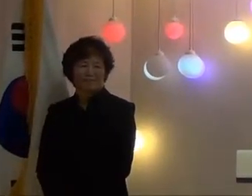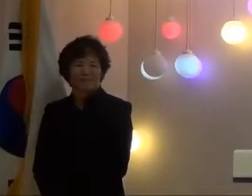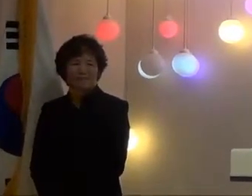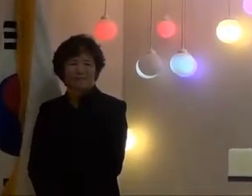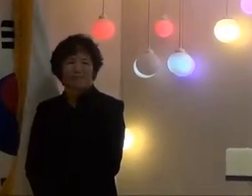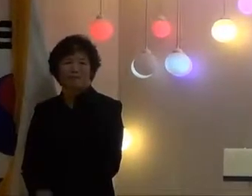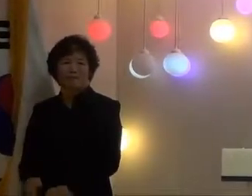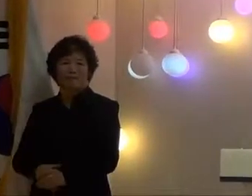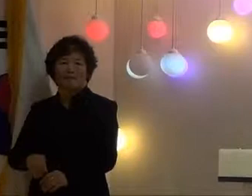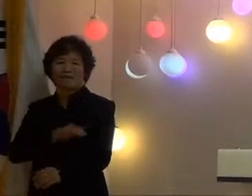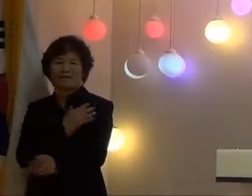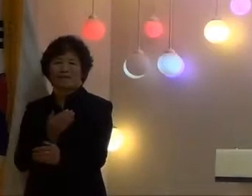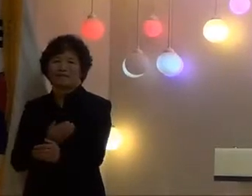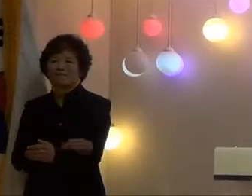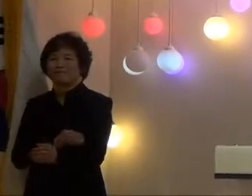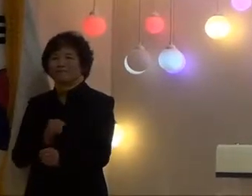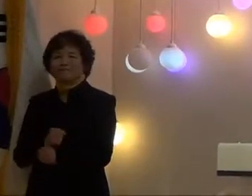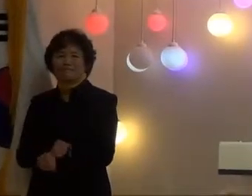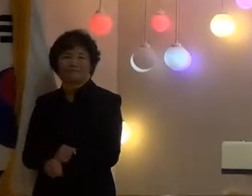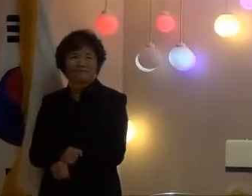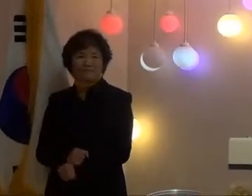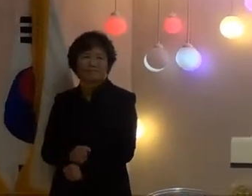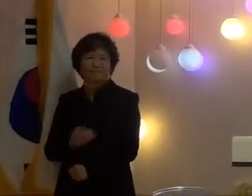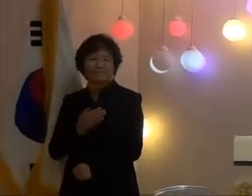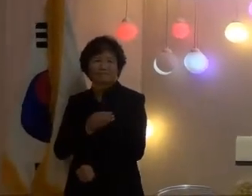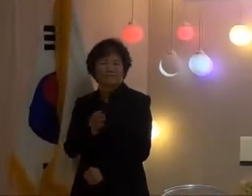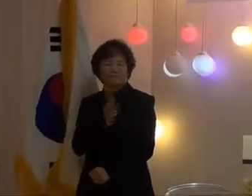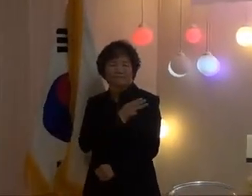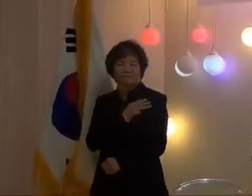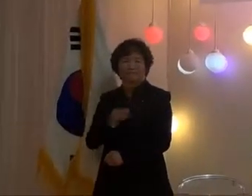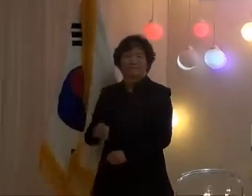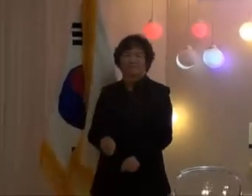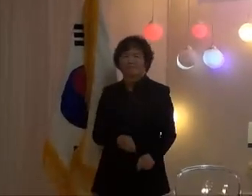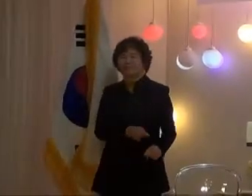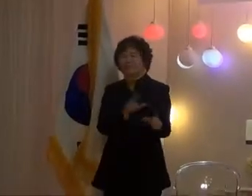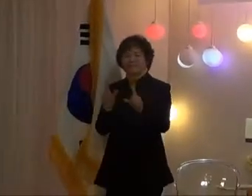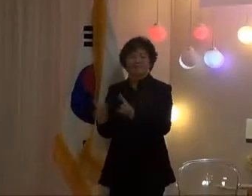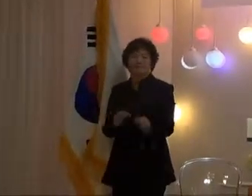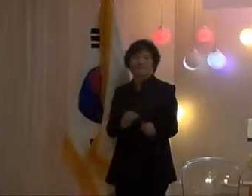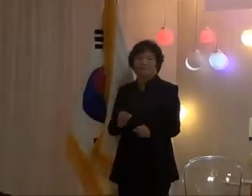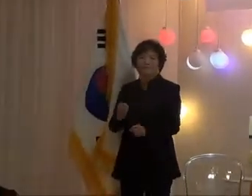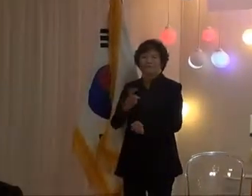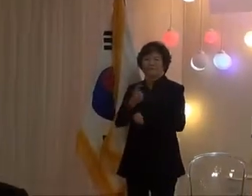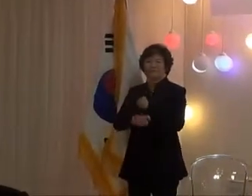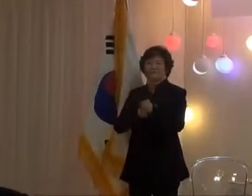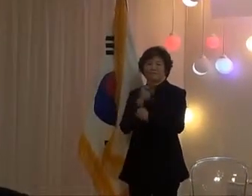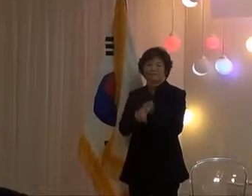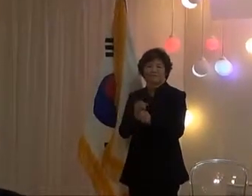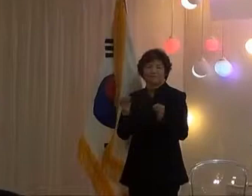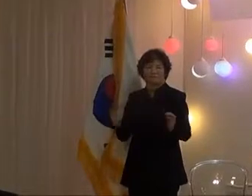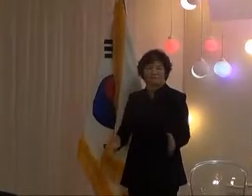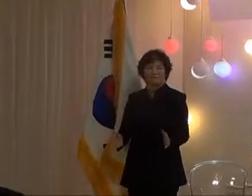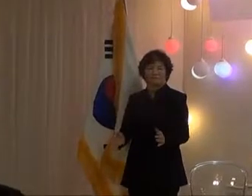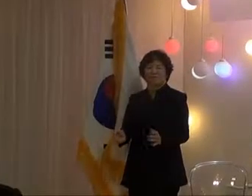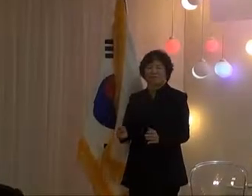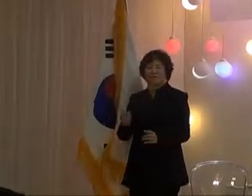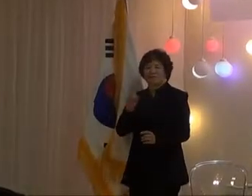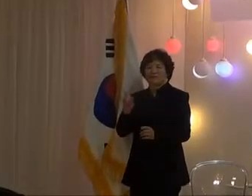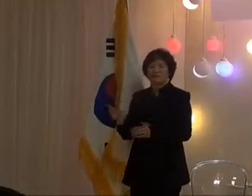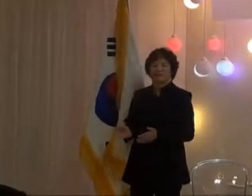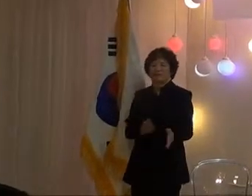예술 이야기 했습니다. 그러면 제가 부천에 있으면서 한 10년 동안 한 길은